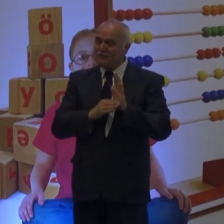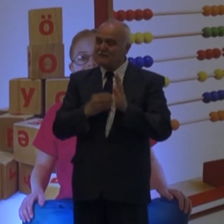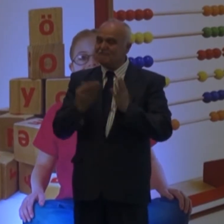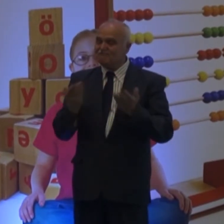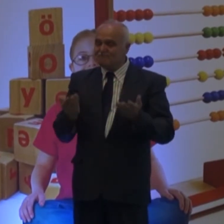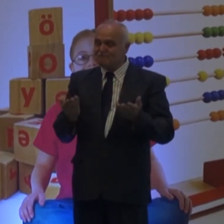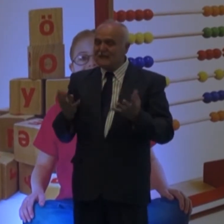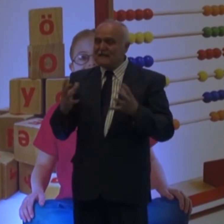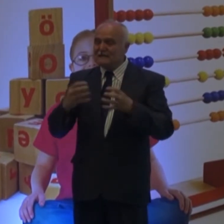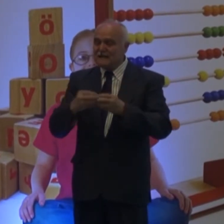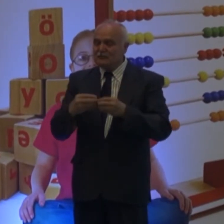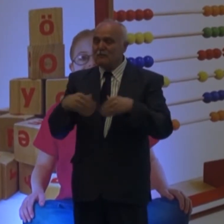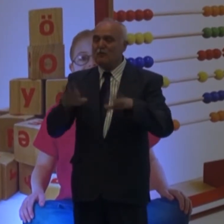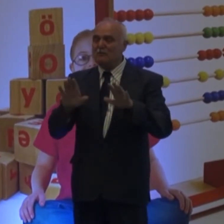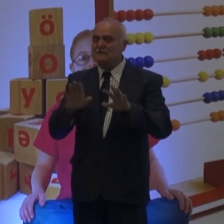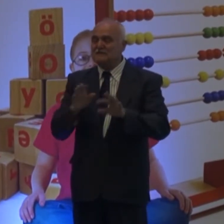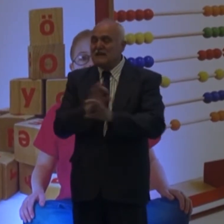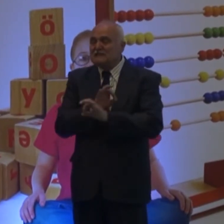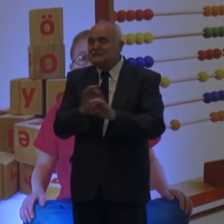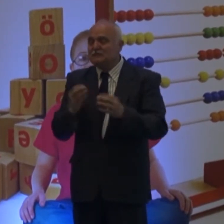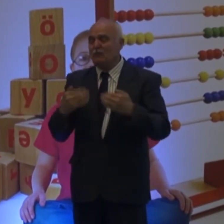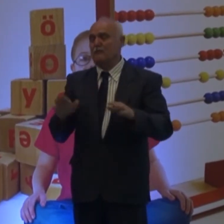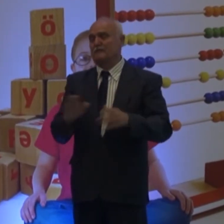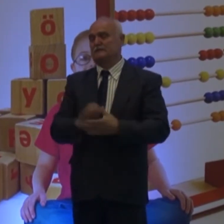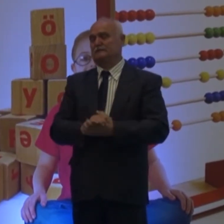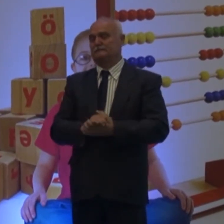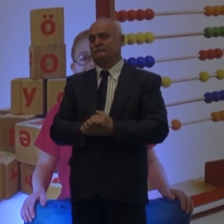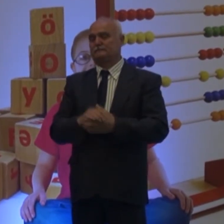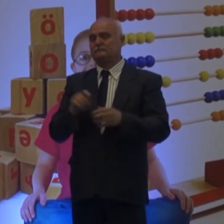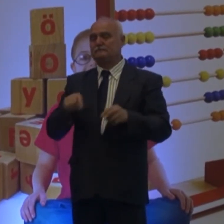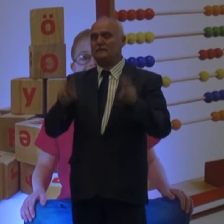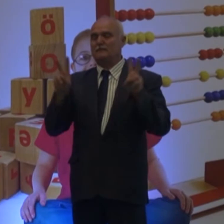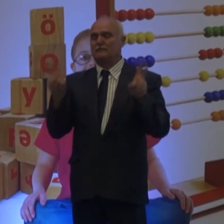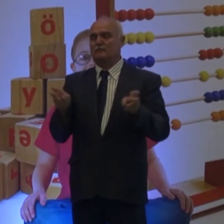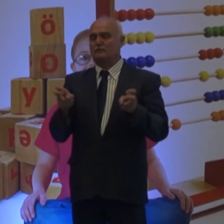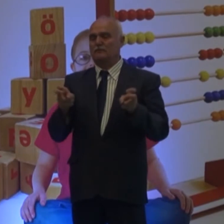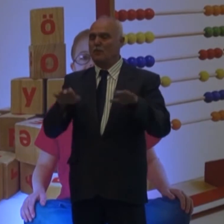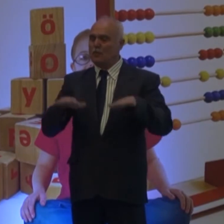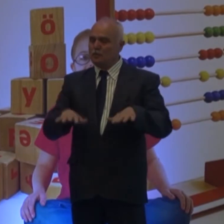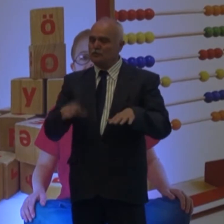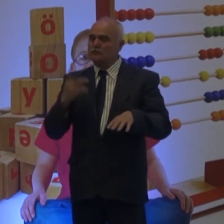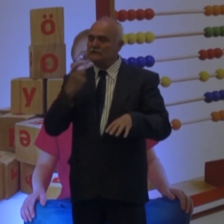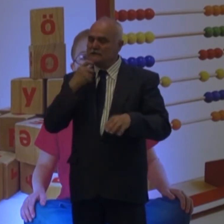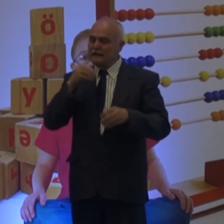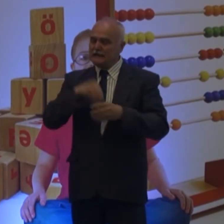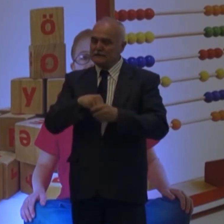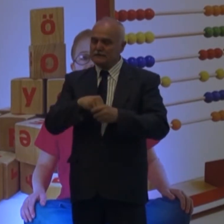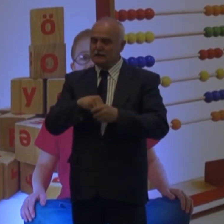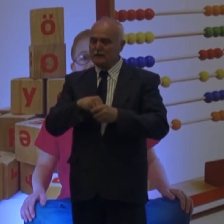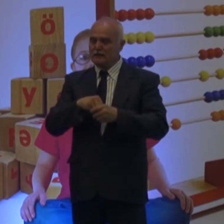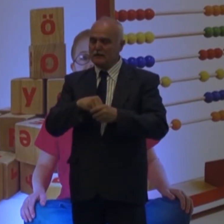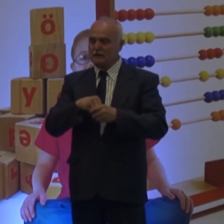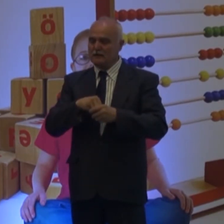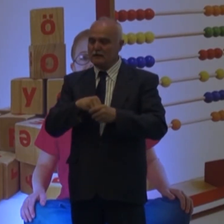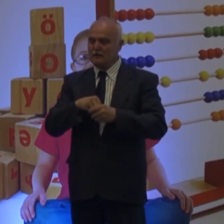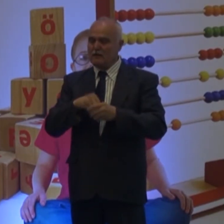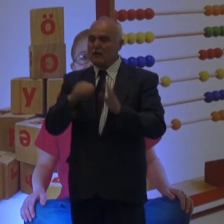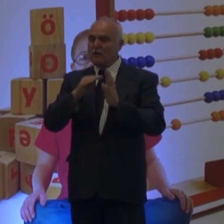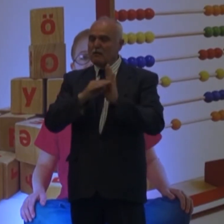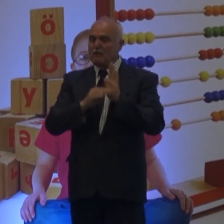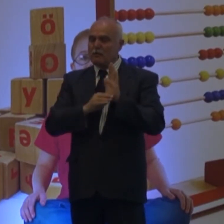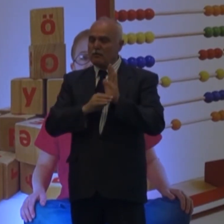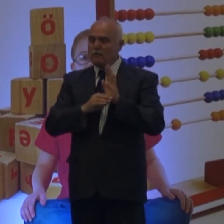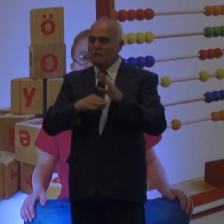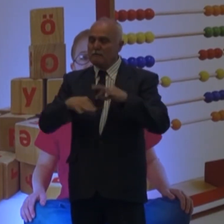toplu olmaması, hatta hiç olmaması. Bu konuyu oturduk 2 sene içerisinde. Program